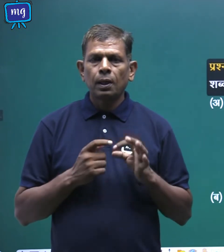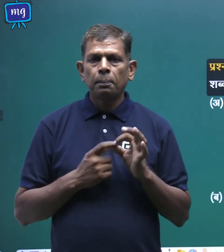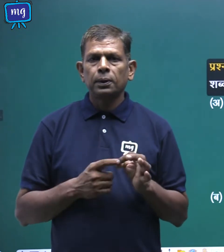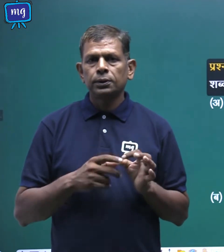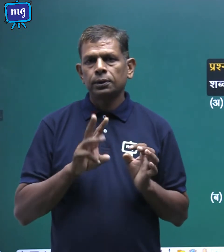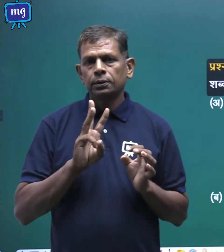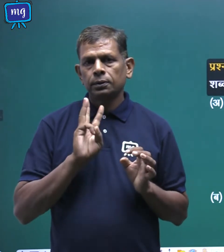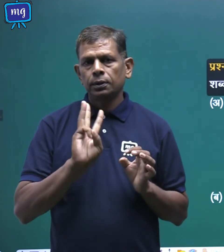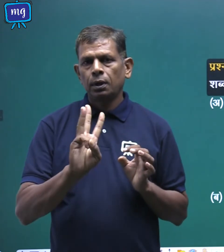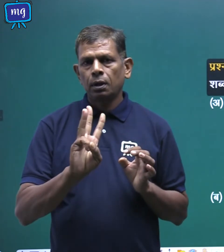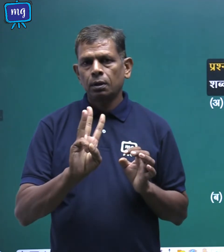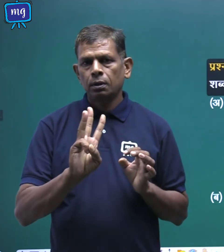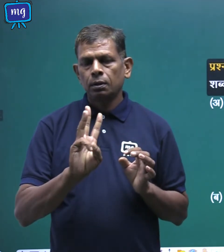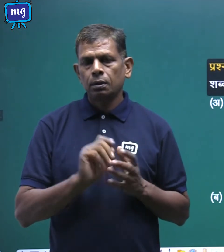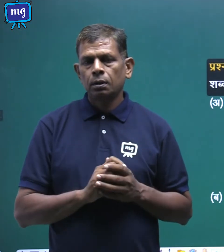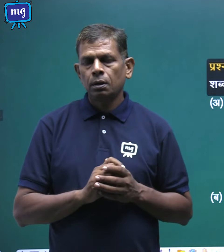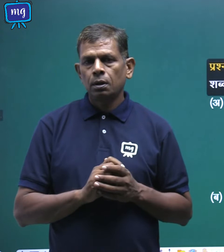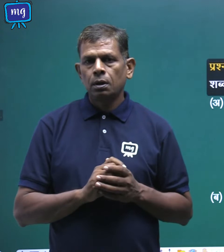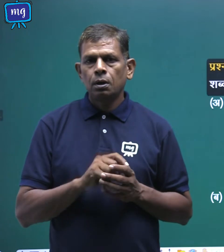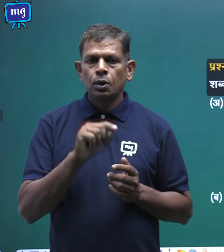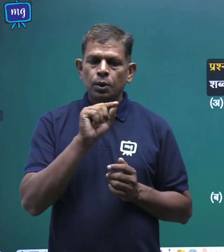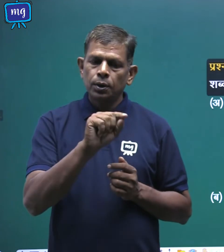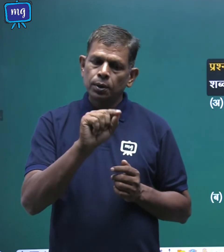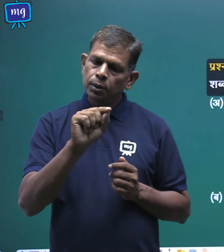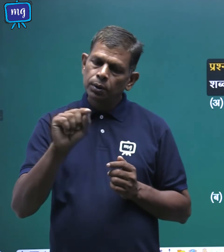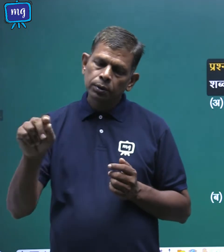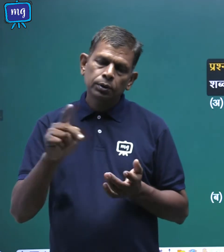प्रश्न 3, रिक्त स्थानों को